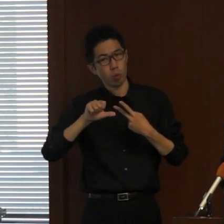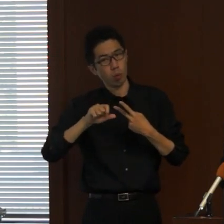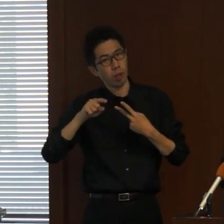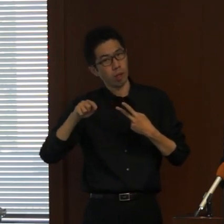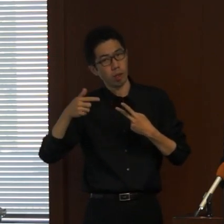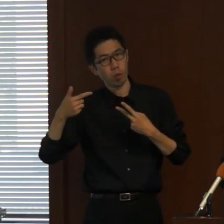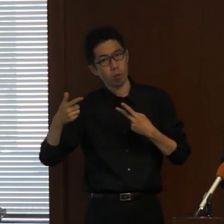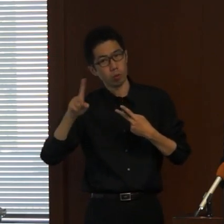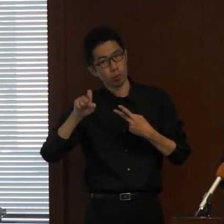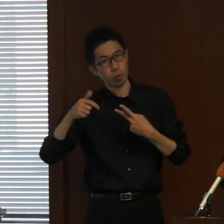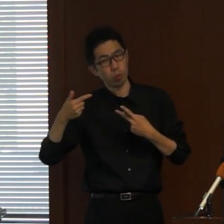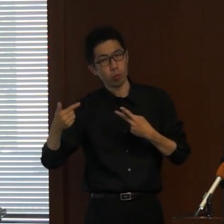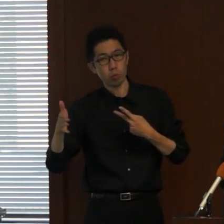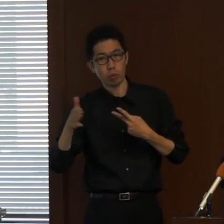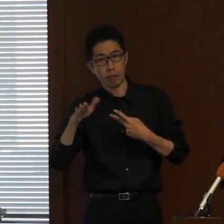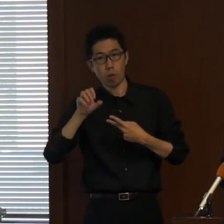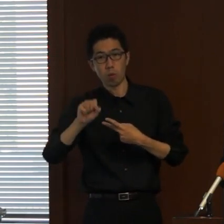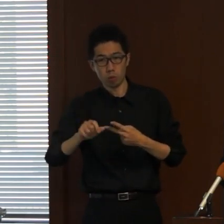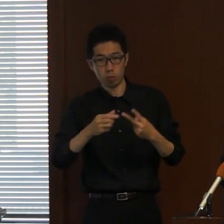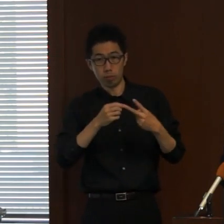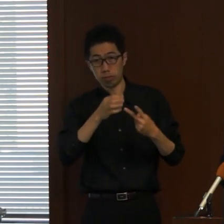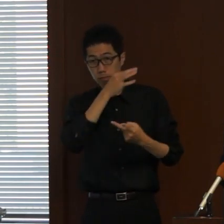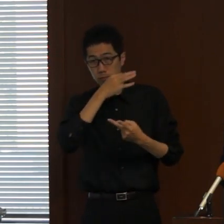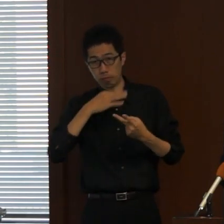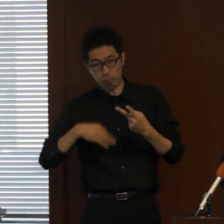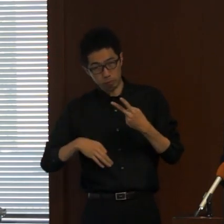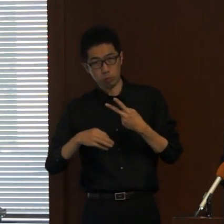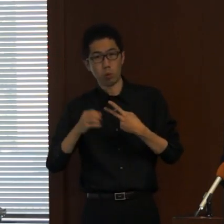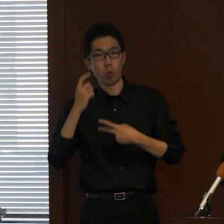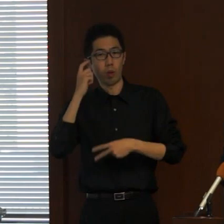だろうと思っています。